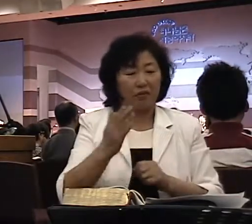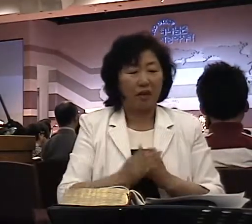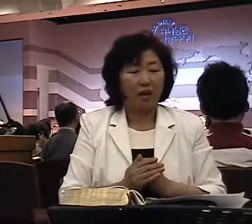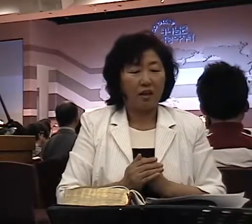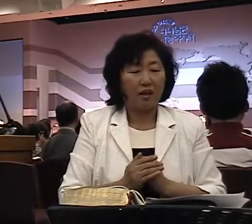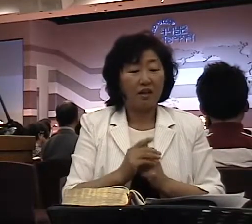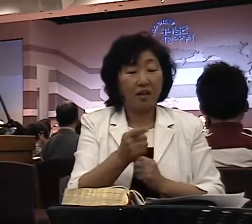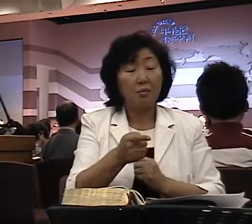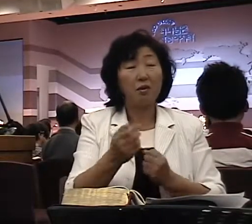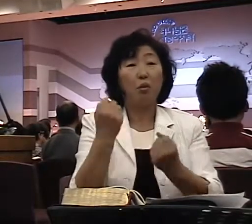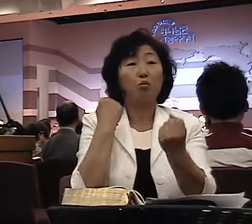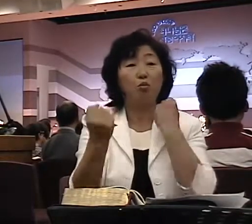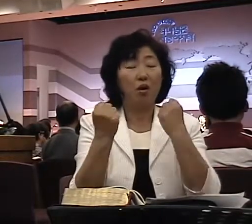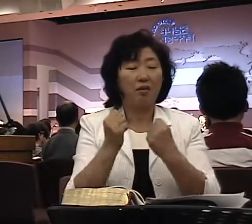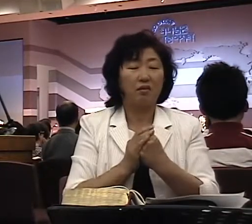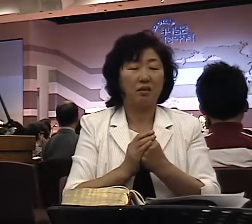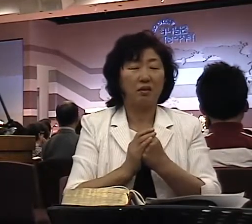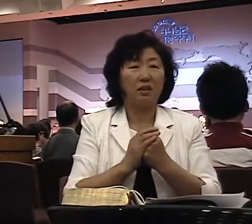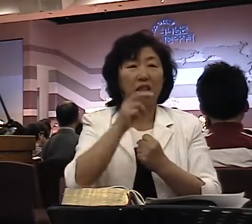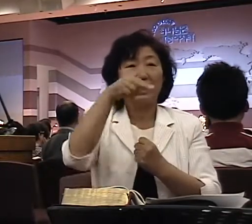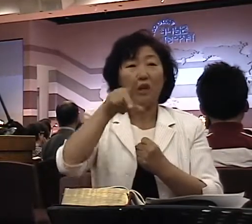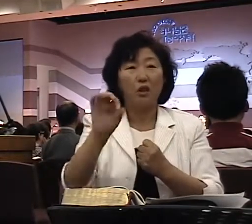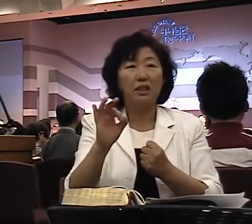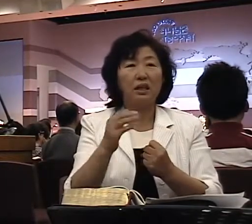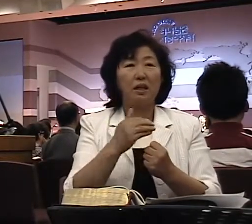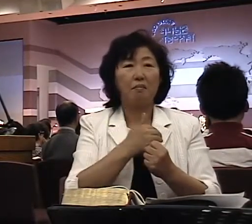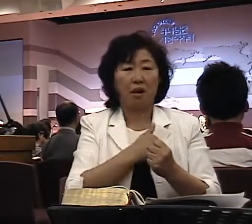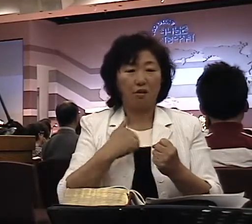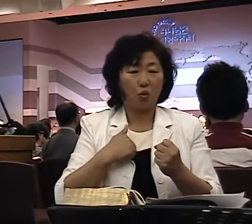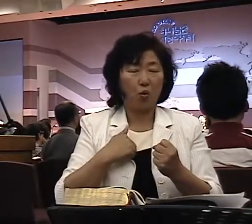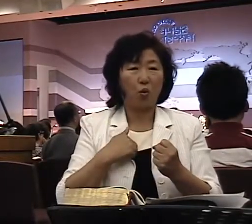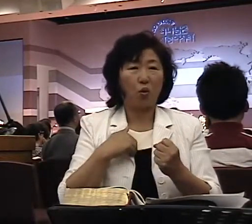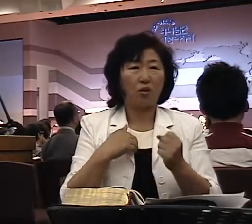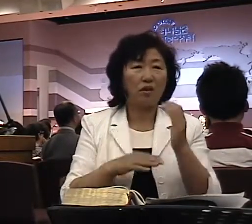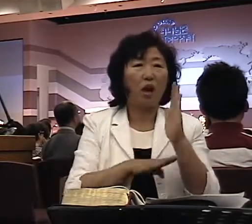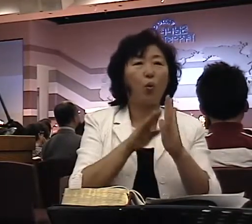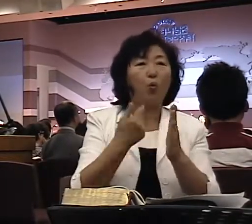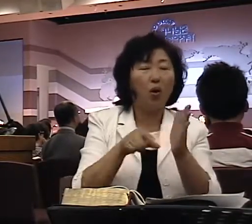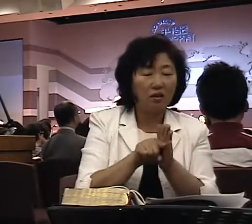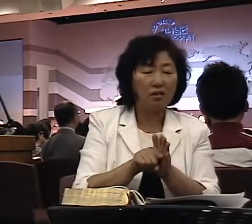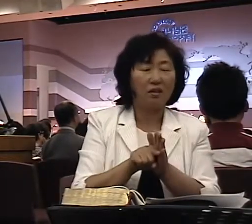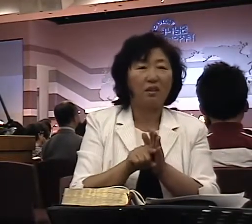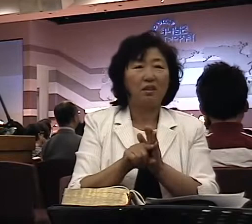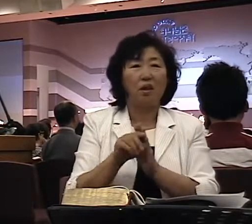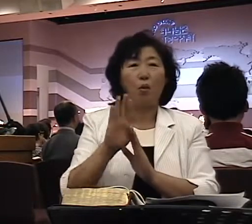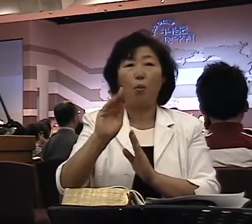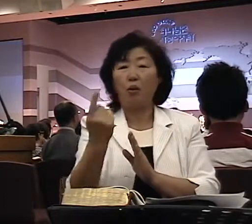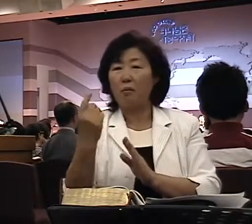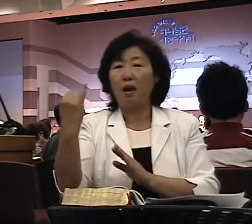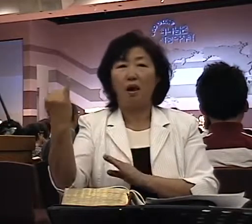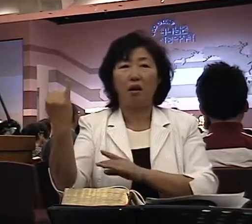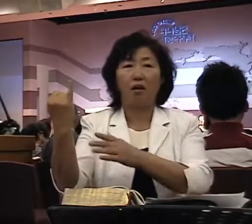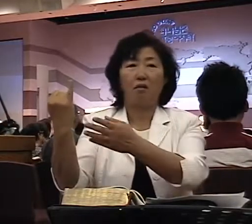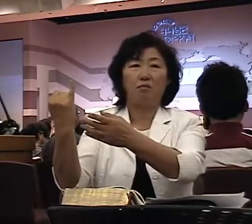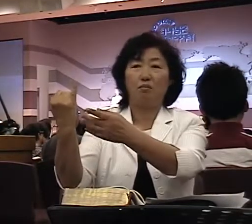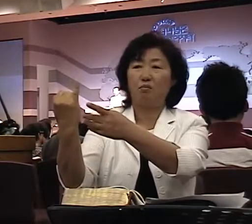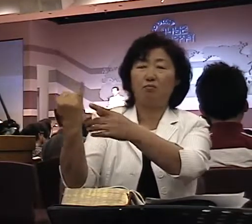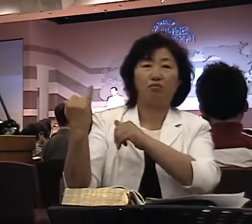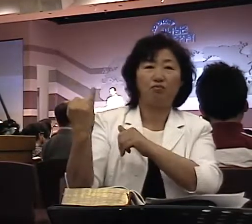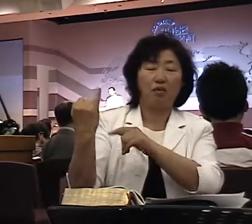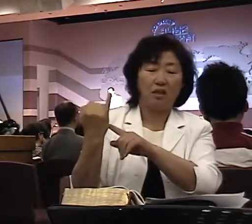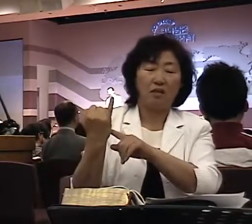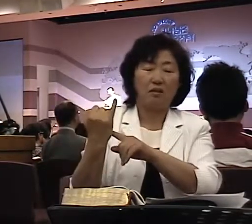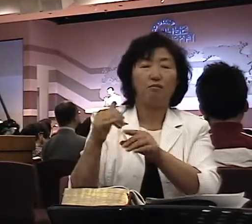불구하고 성적인 만족을 채우기 위해 이 모든 질서를 무시하는 이 보디발의 아내를 보면서 그 당시 문화가